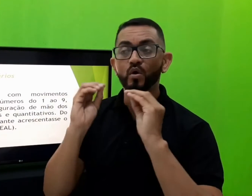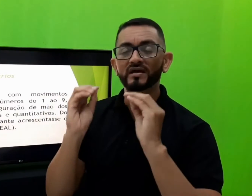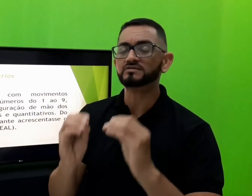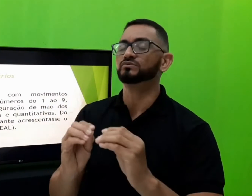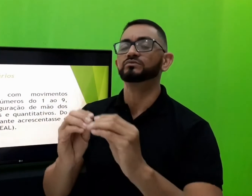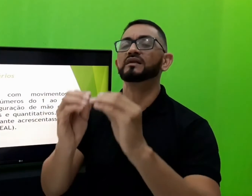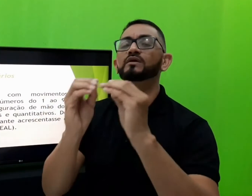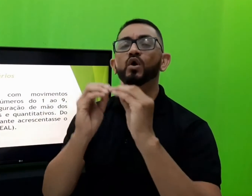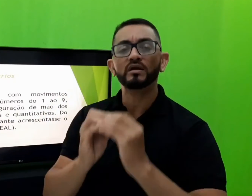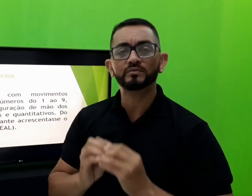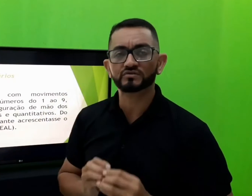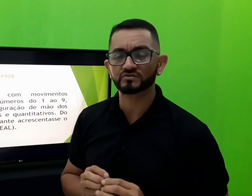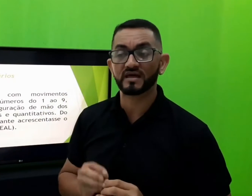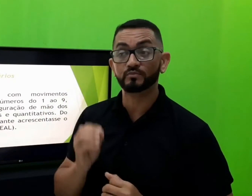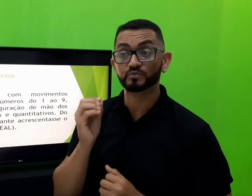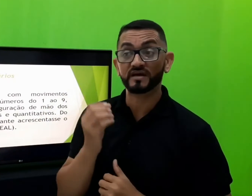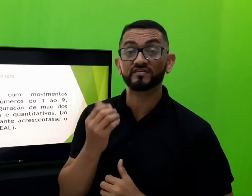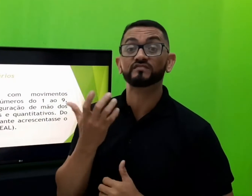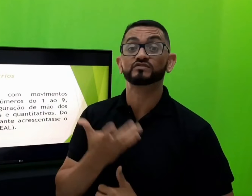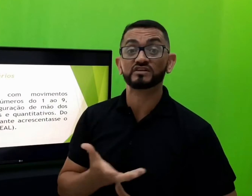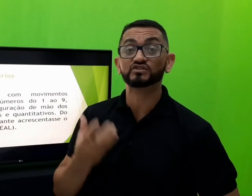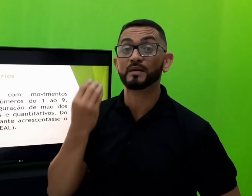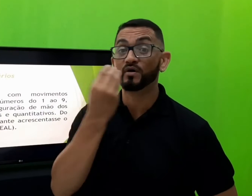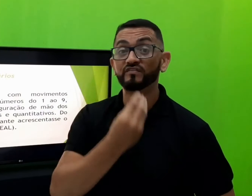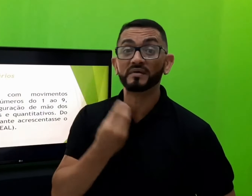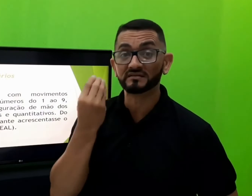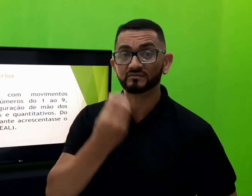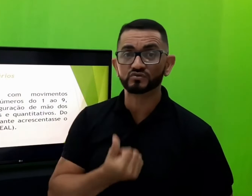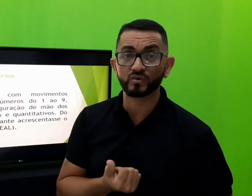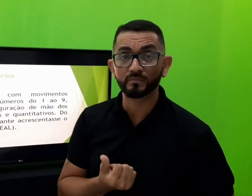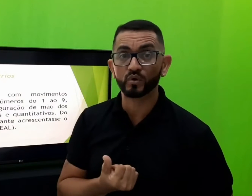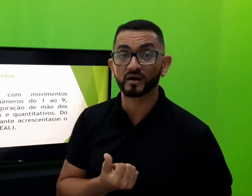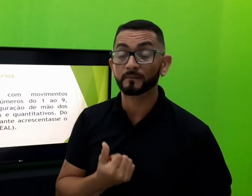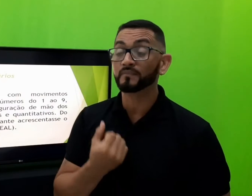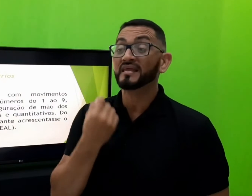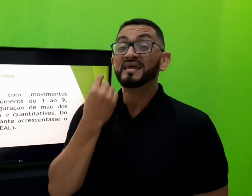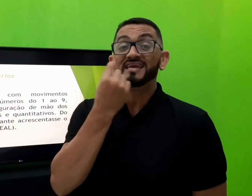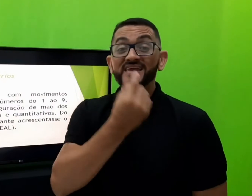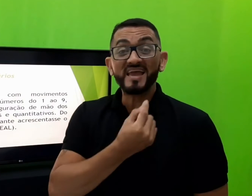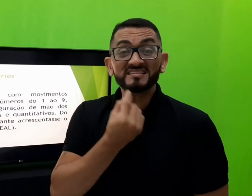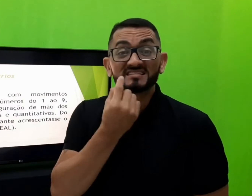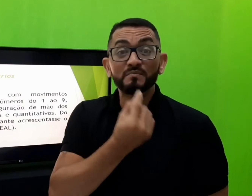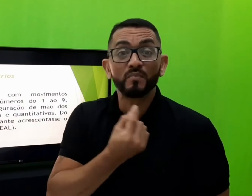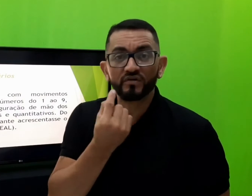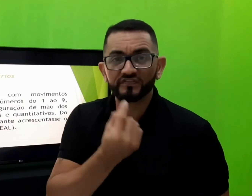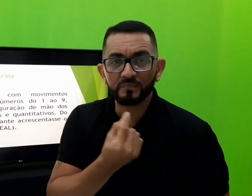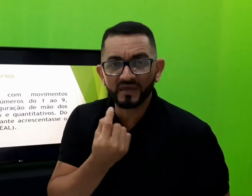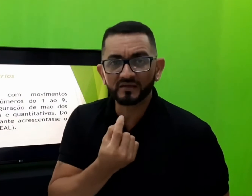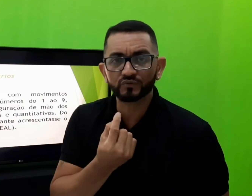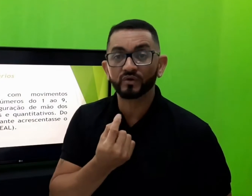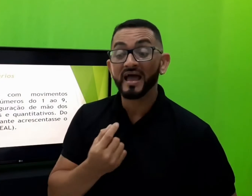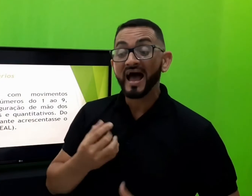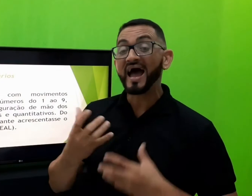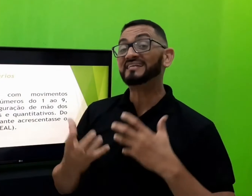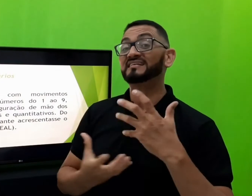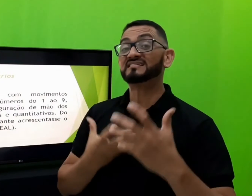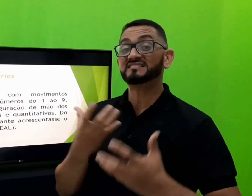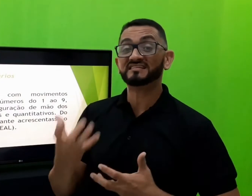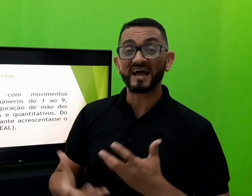qualquer surdo, ele olha para os seus lábios para ver que você está movimentando a sua boca. E esse movimento, a intensidade